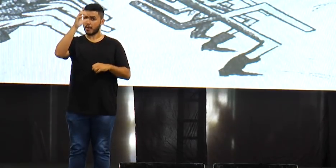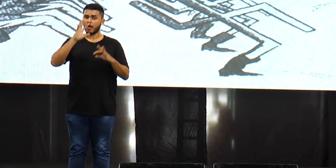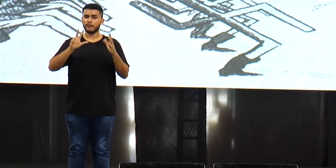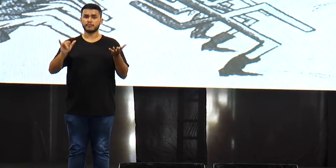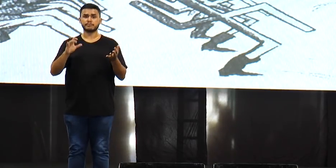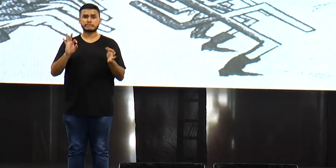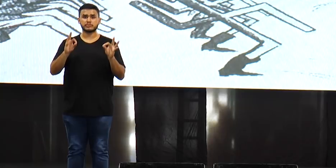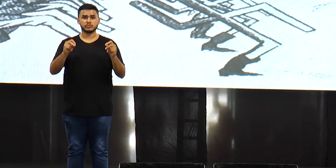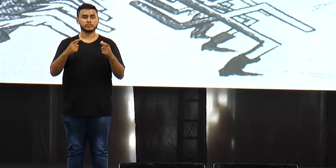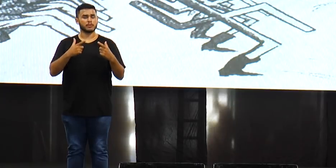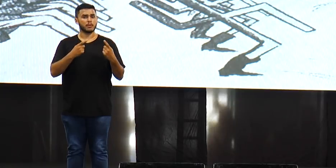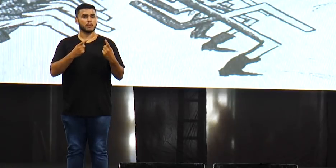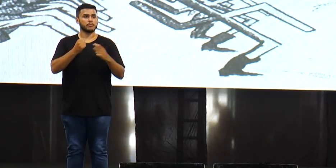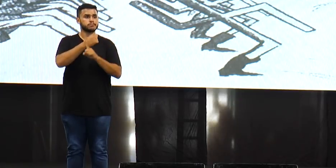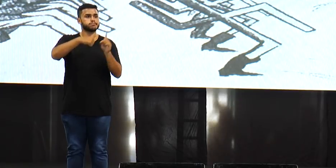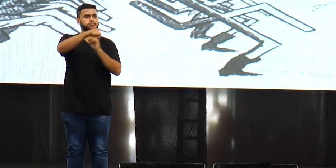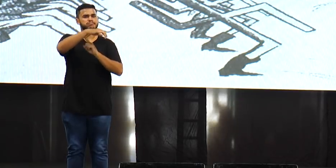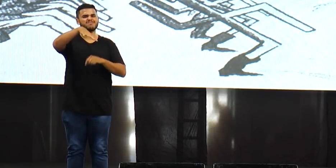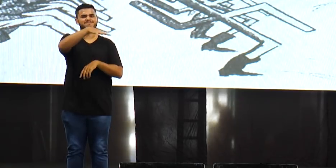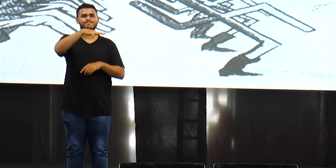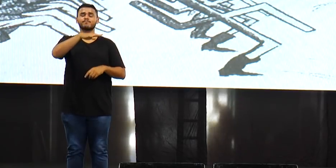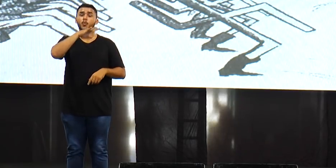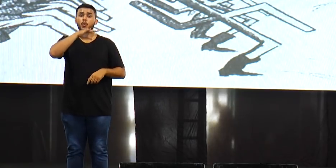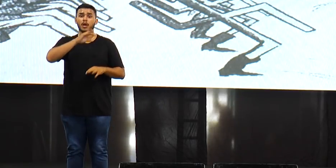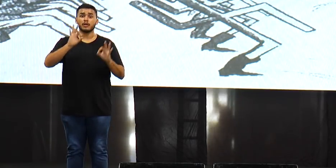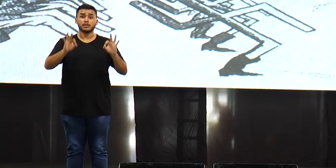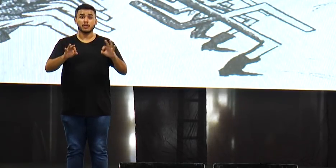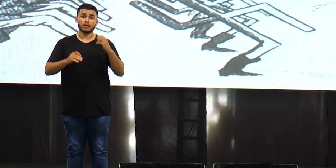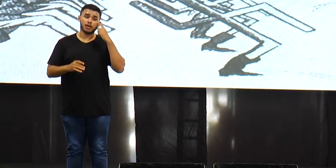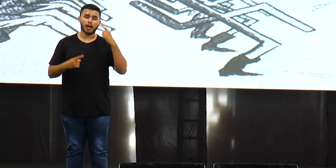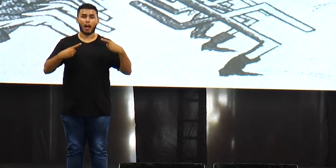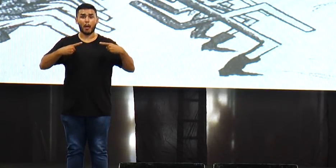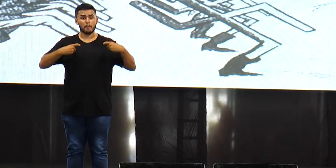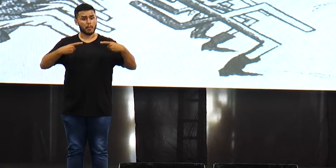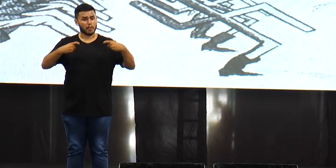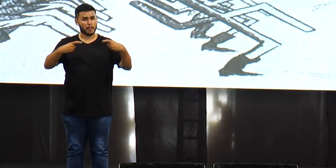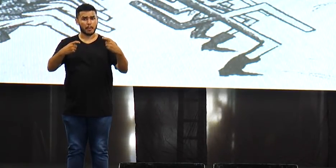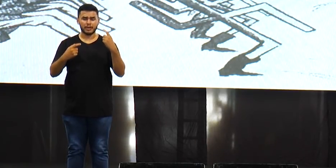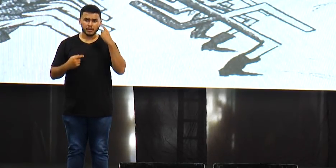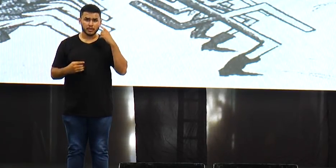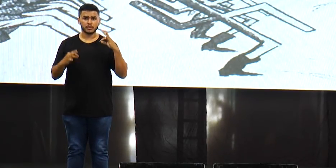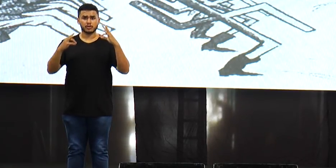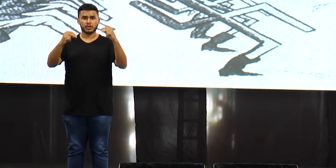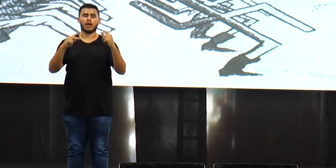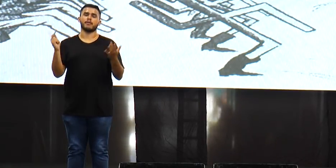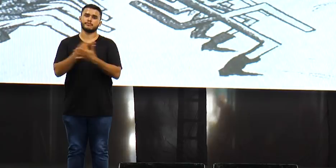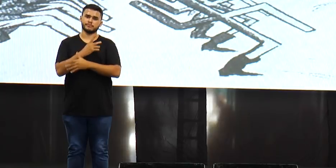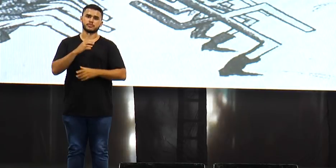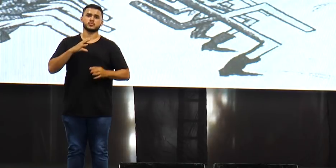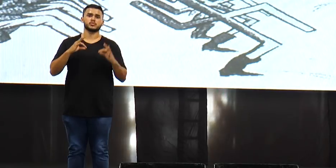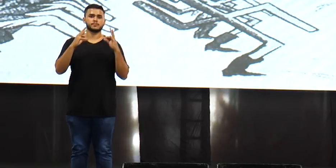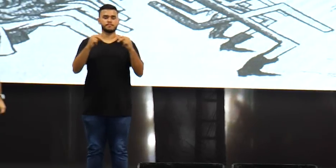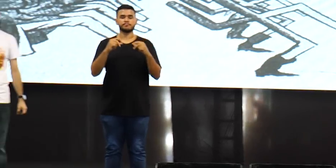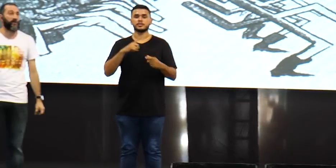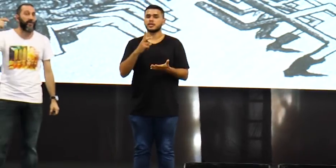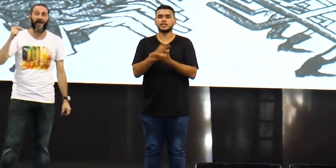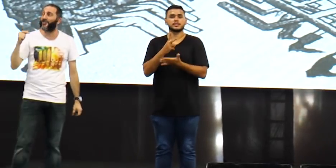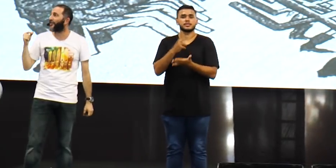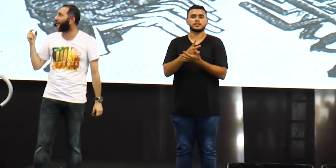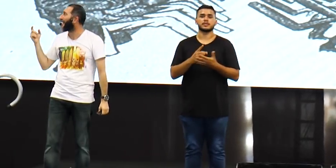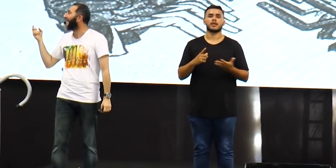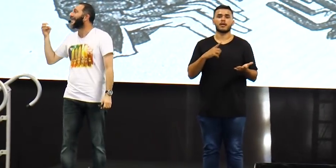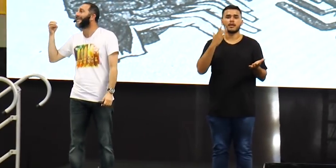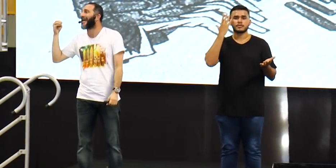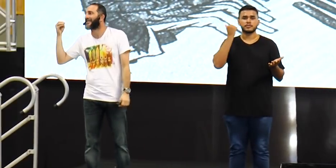socialmente era muito ruim. E que esse período entre guerras, nós teremos o fortalecimento do que a gente vai